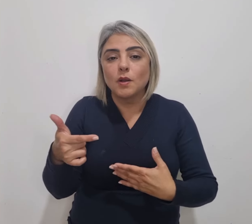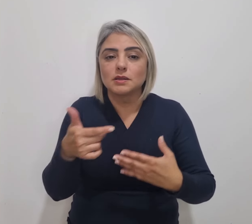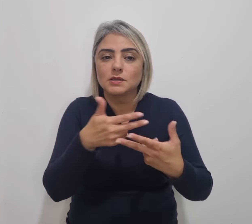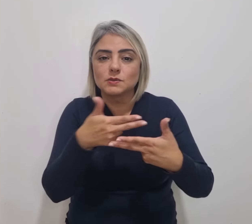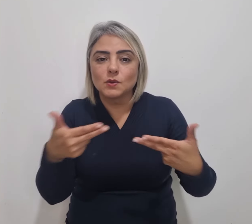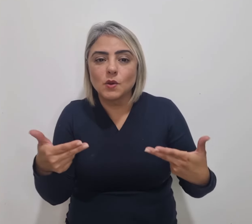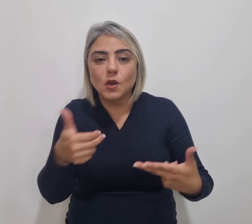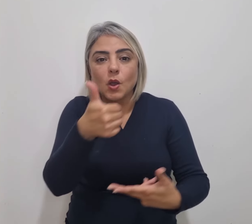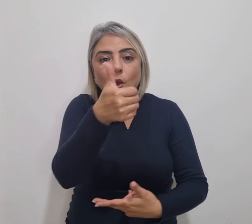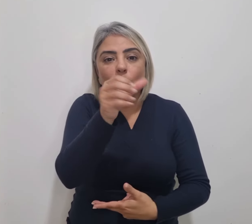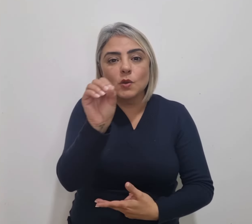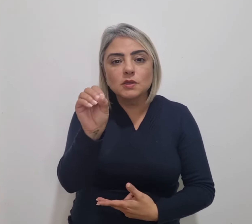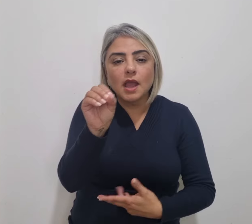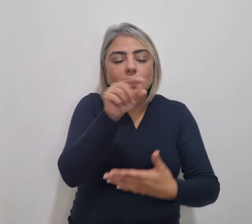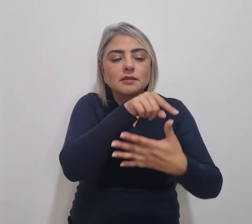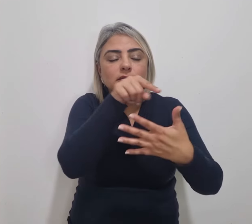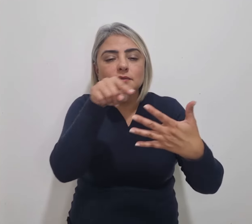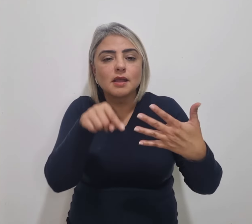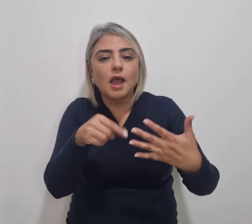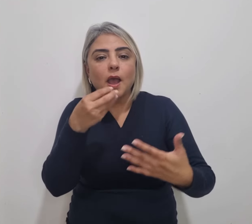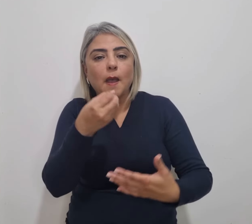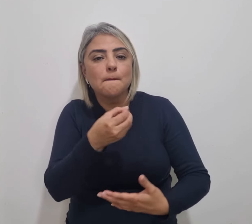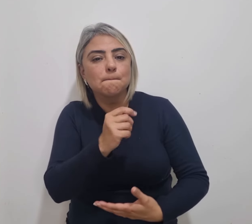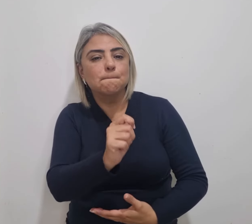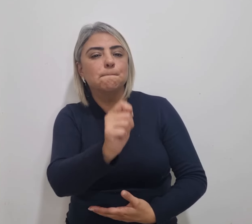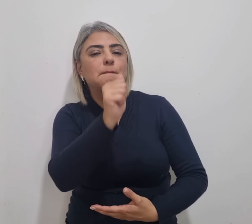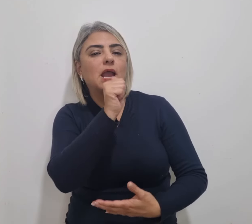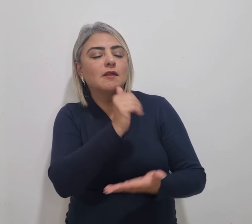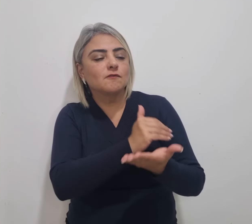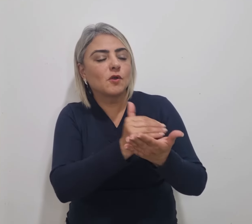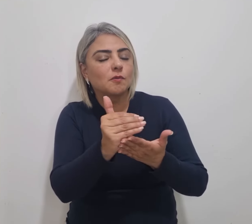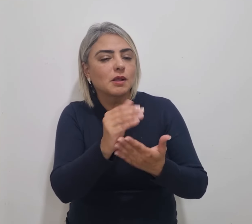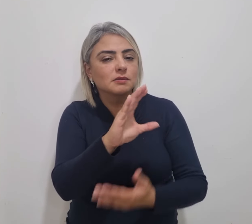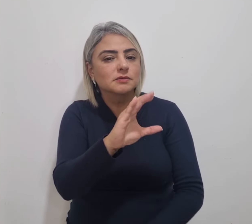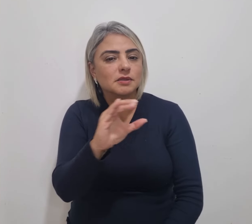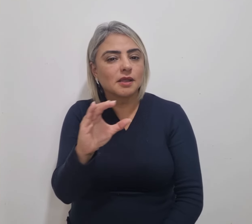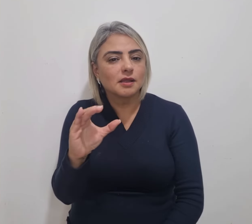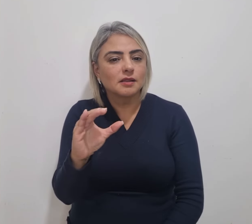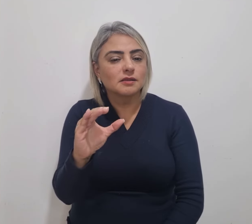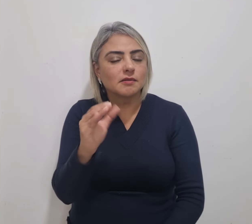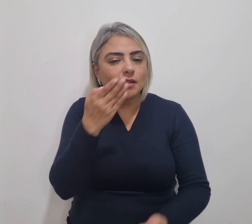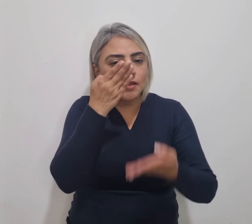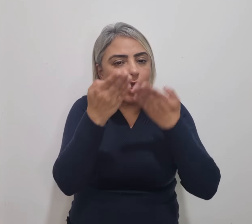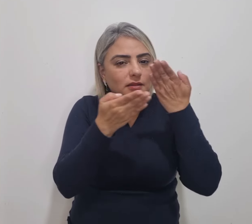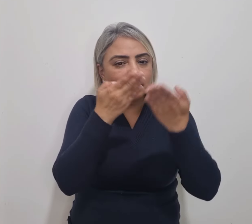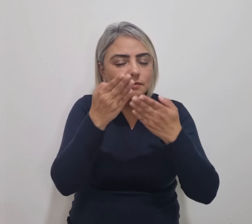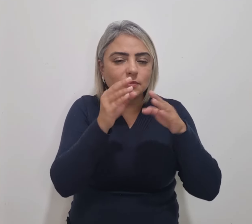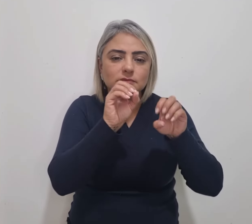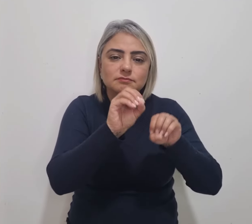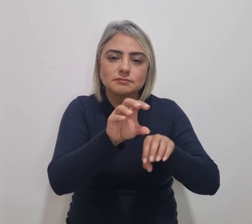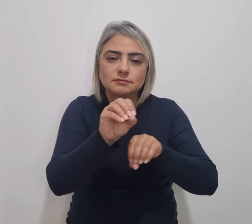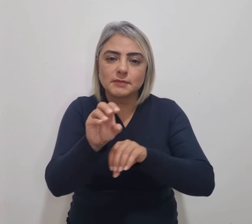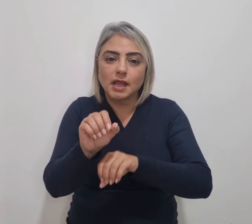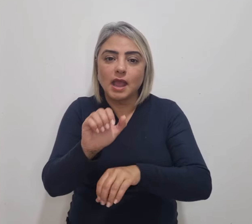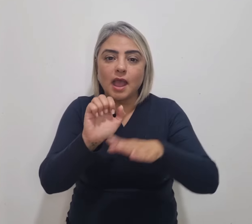10 itens acerca dos benefícios da iniciação científica no atendimento educacional especializado.